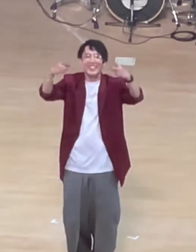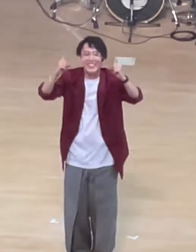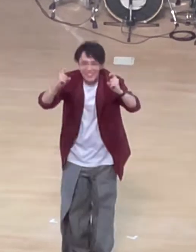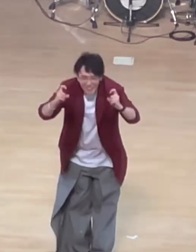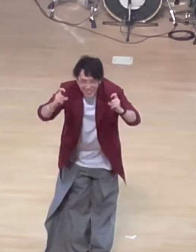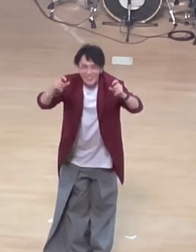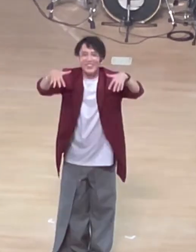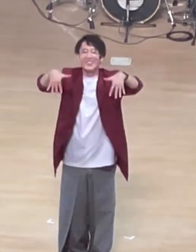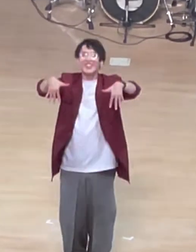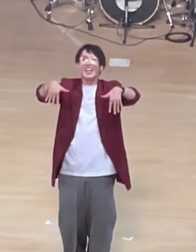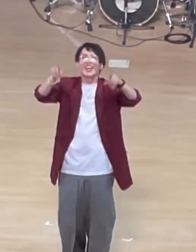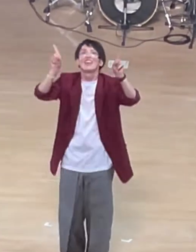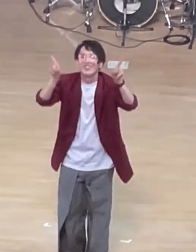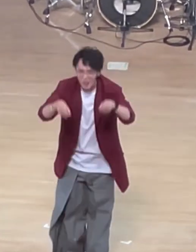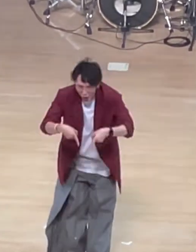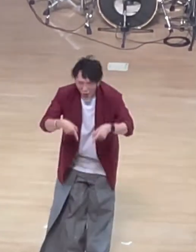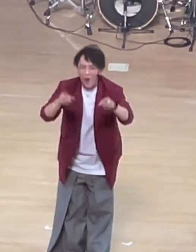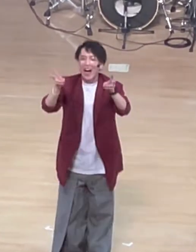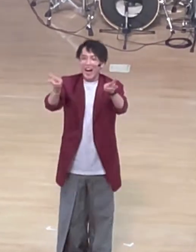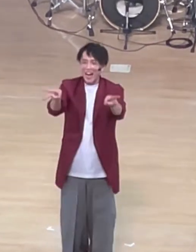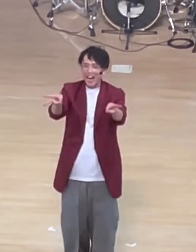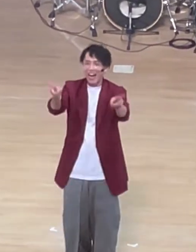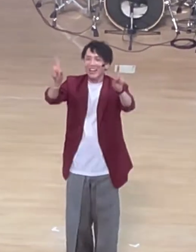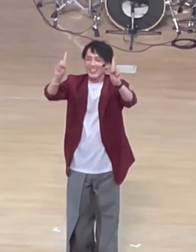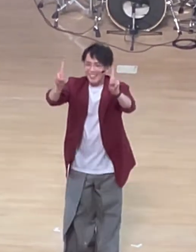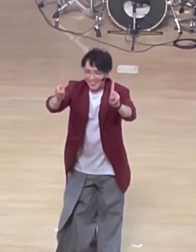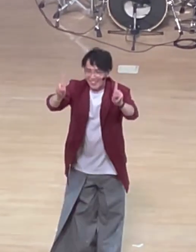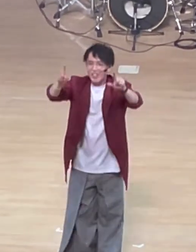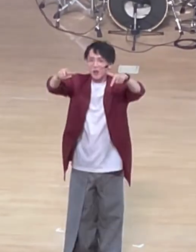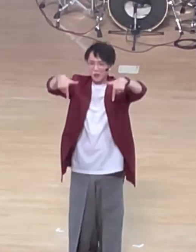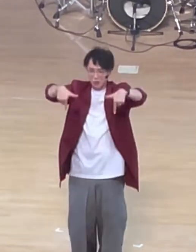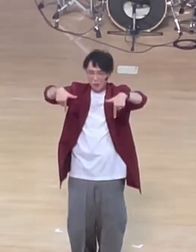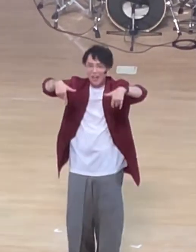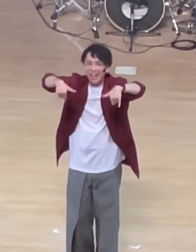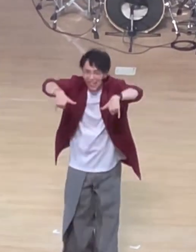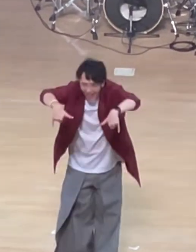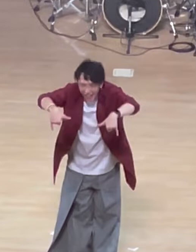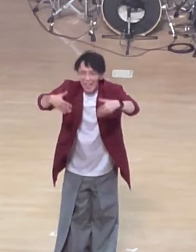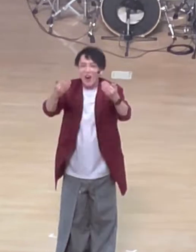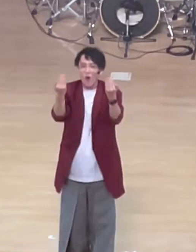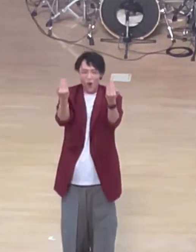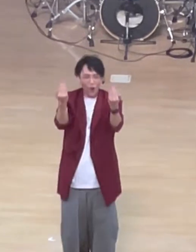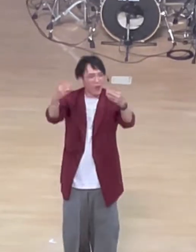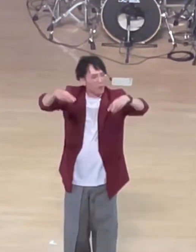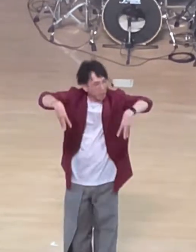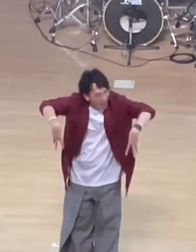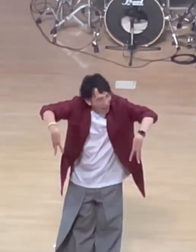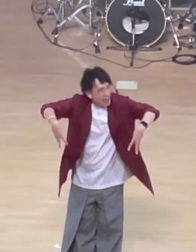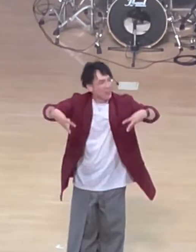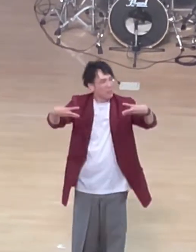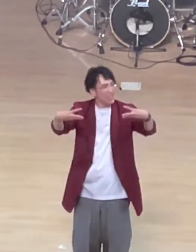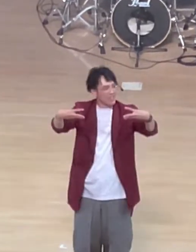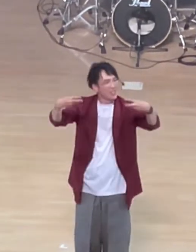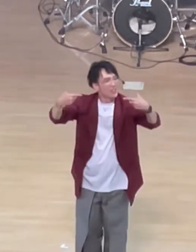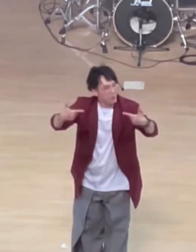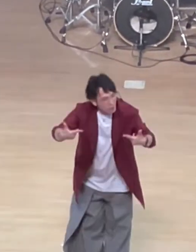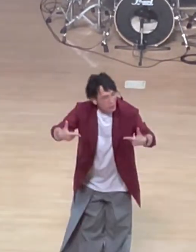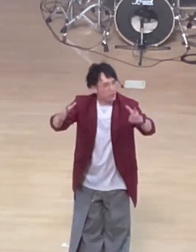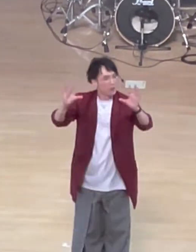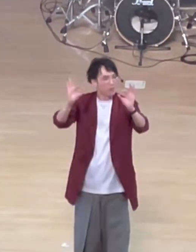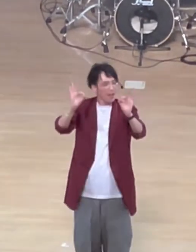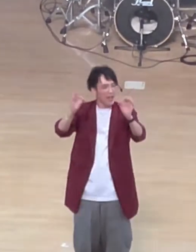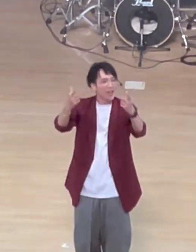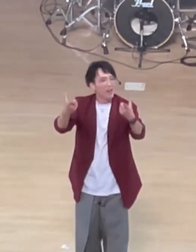に、ぬ、ね、の、は、ひ、ふ、へ、ほ、ま、み、